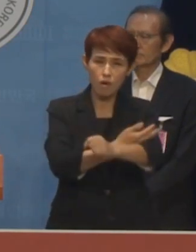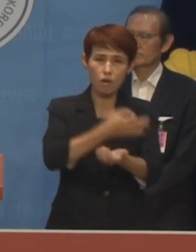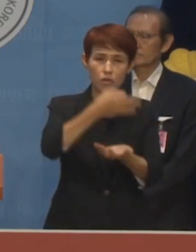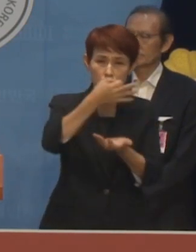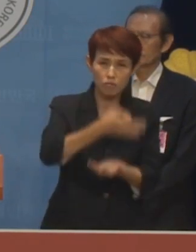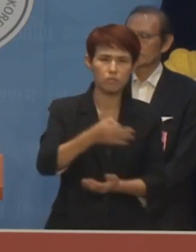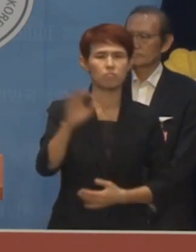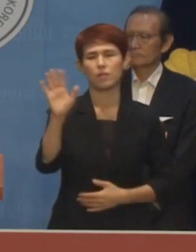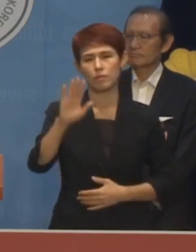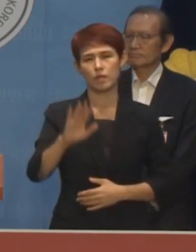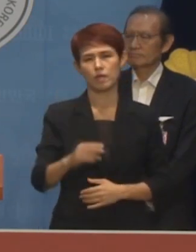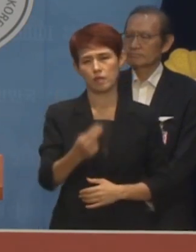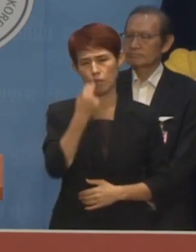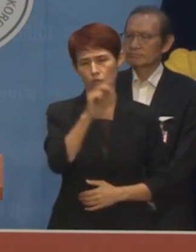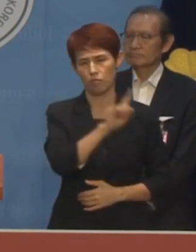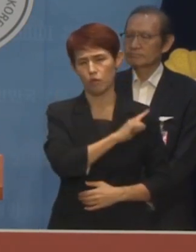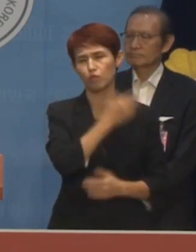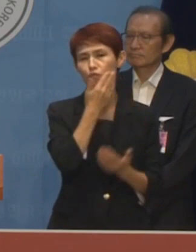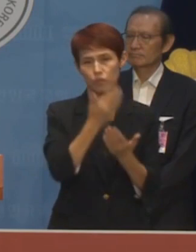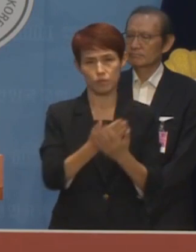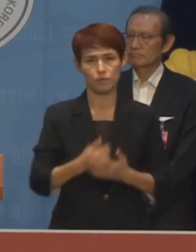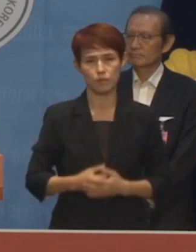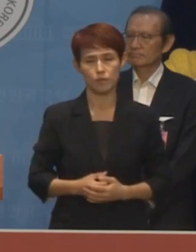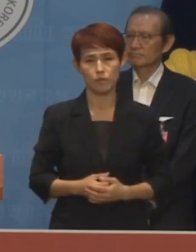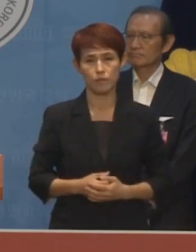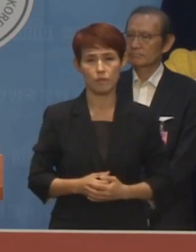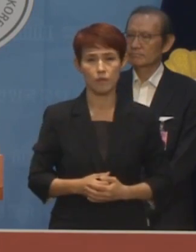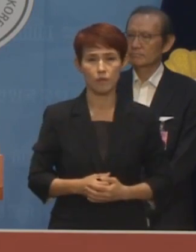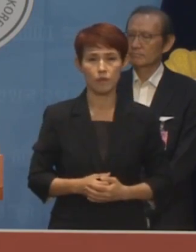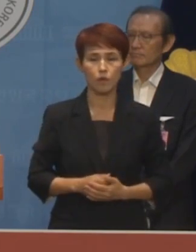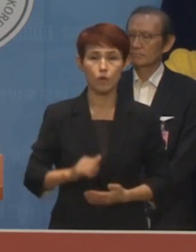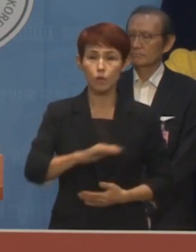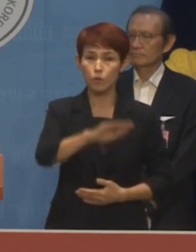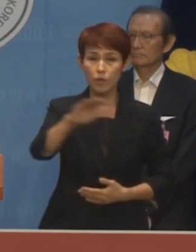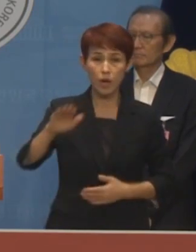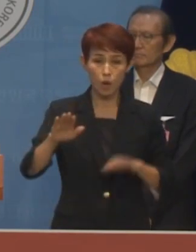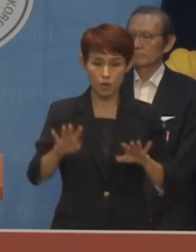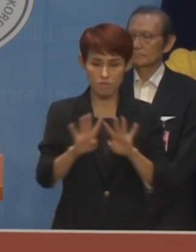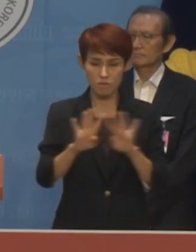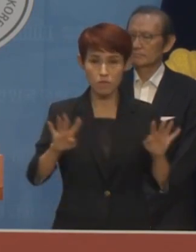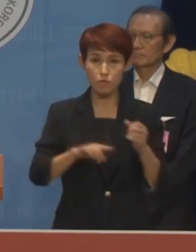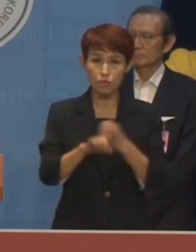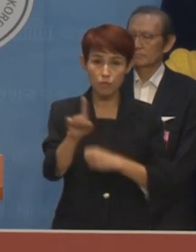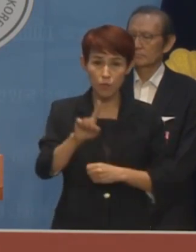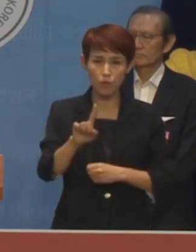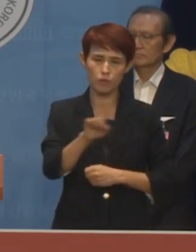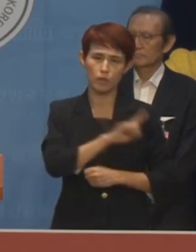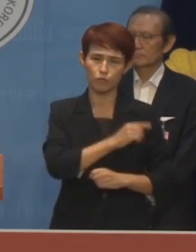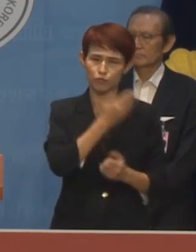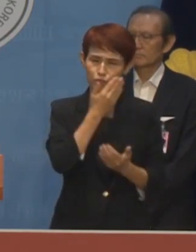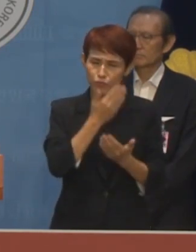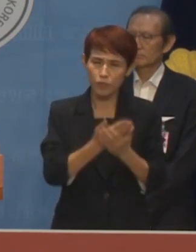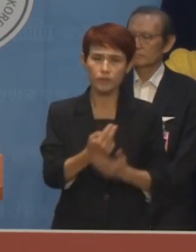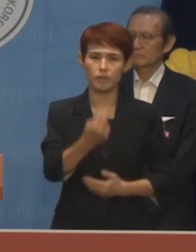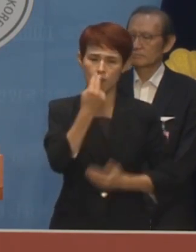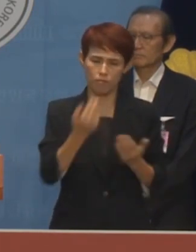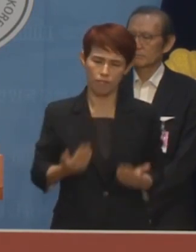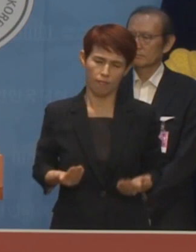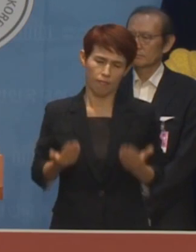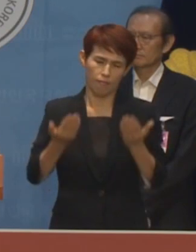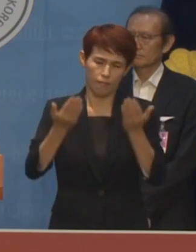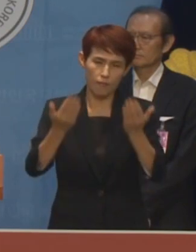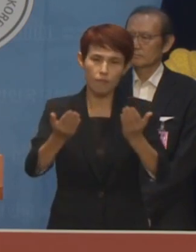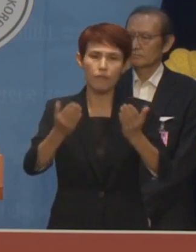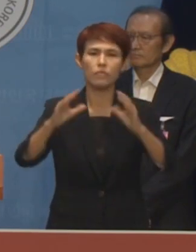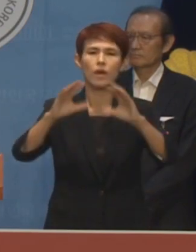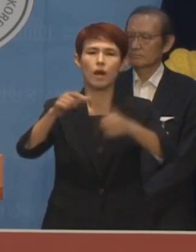재화도 아닌 목숨입니다. 오늘 우리가 국유의 마음으로 이 자리에 선 것은 가장 소중한 자신의 목숨을 바쳐